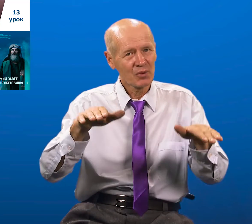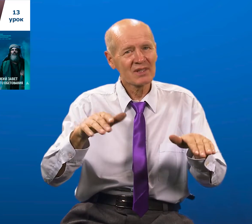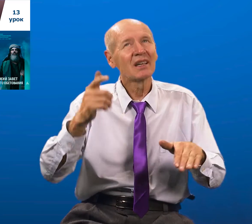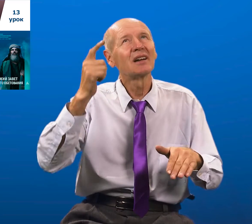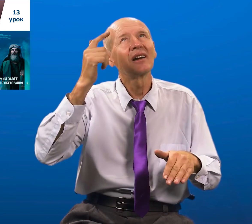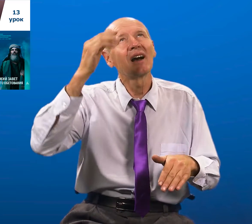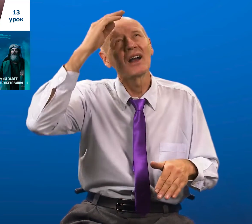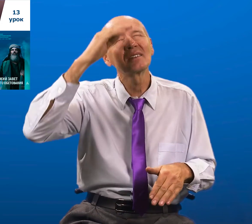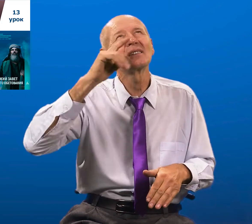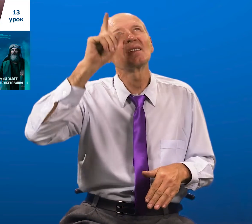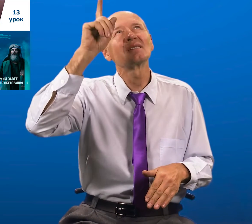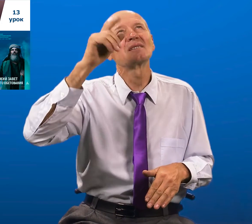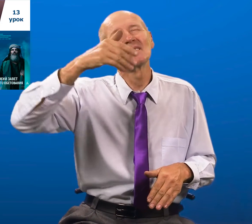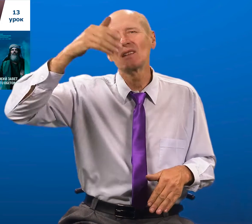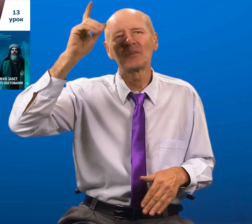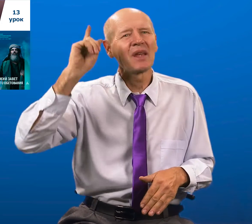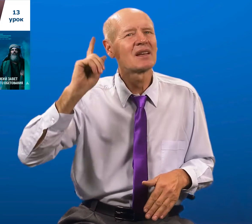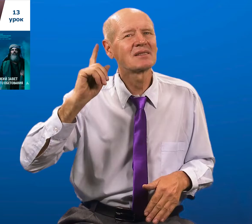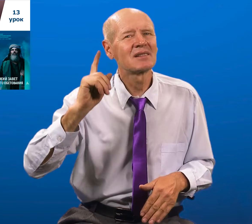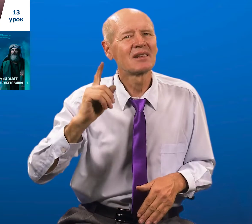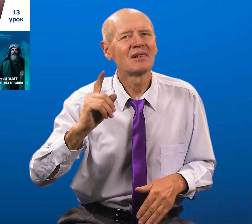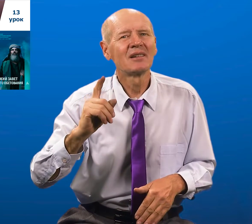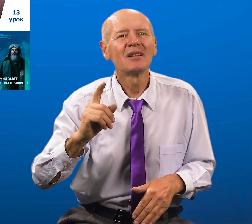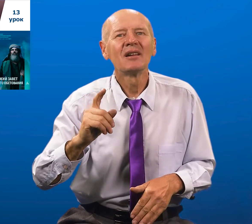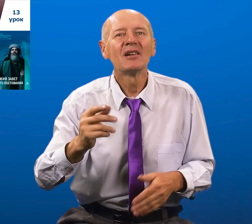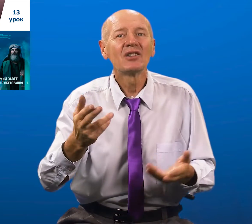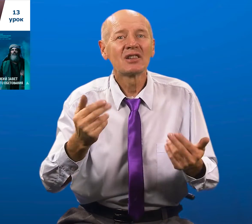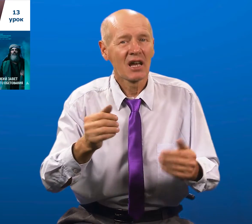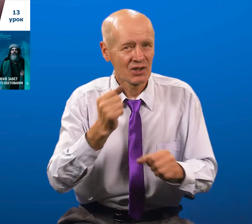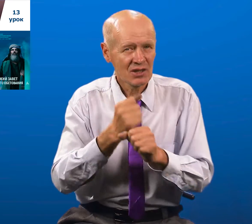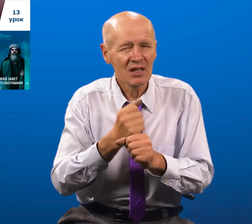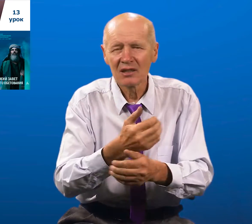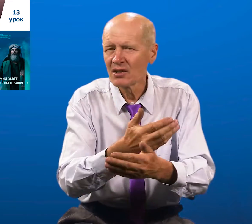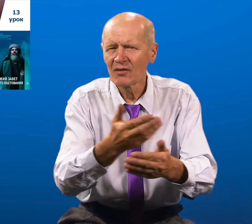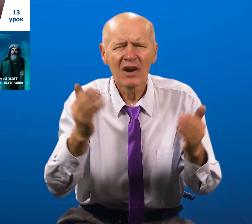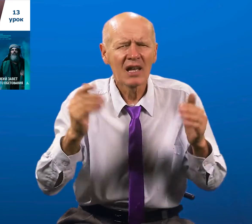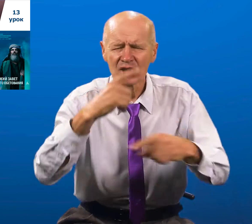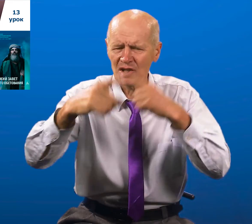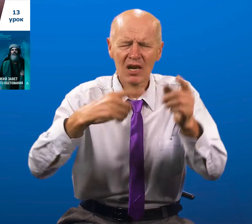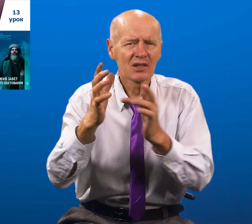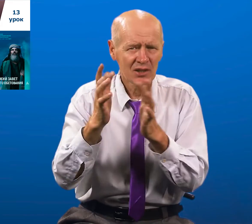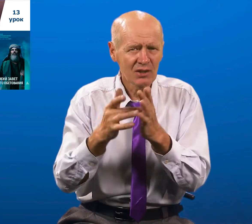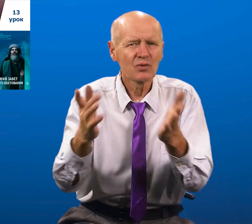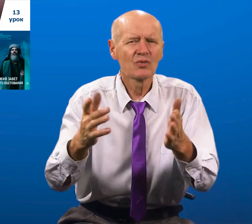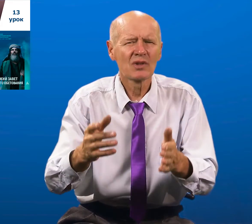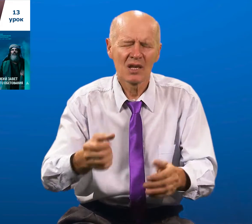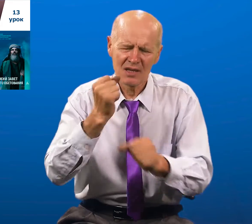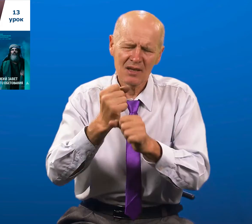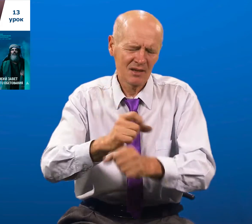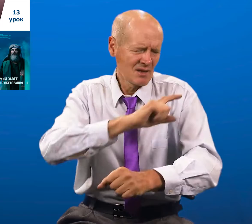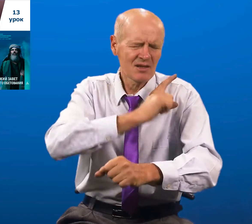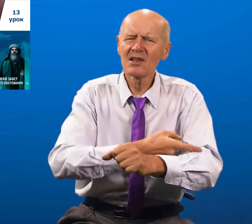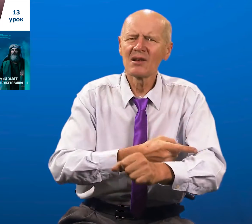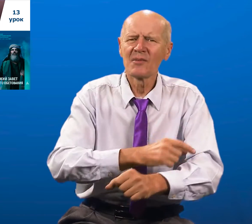Христа, пастыря великого его овец, да сделает вас во исполнении воли своей сильными на